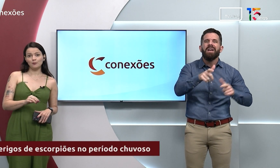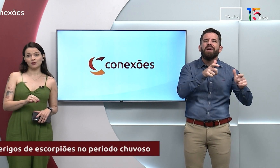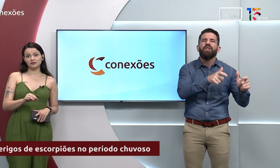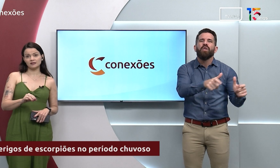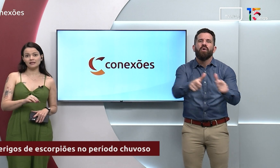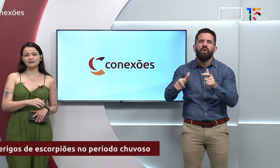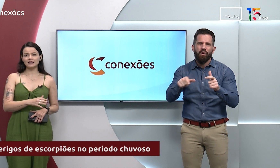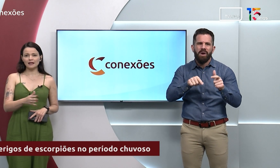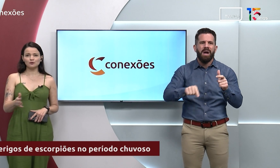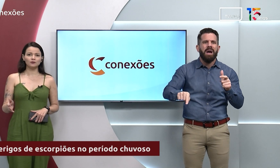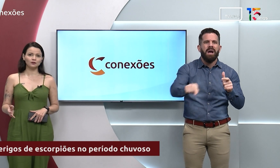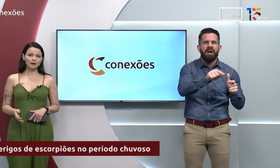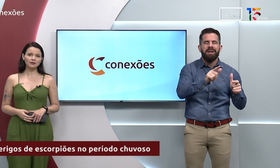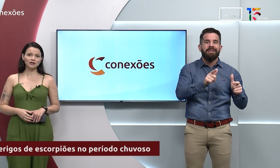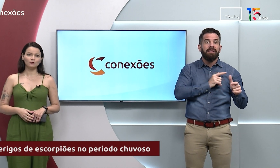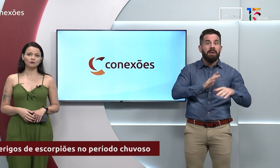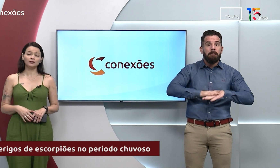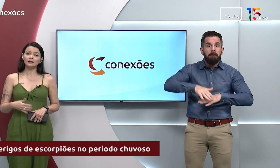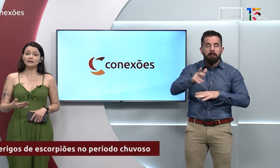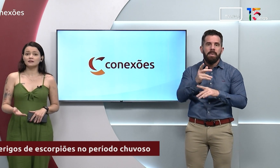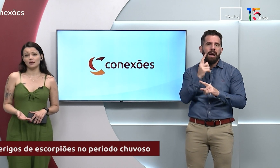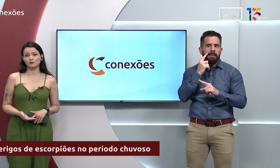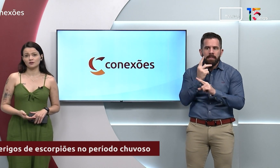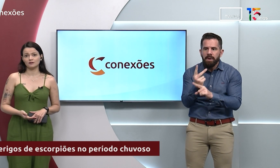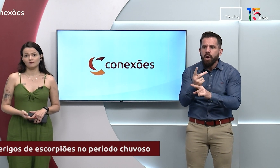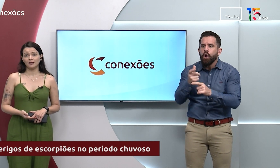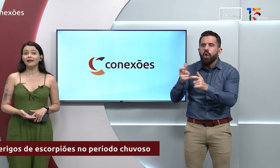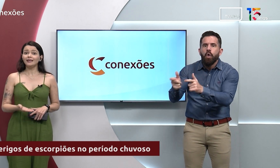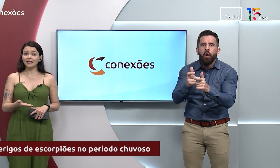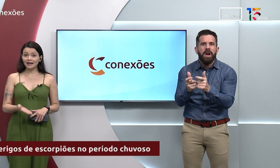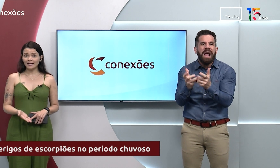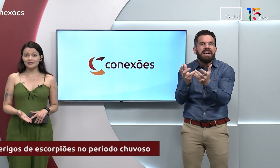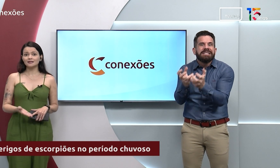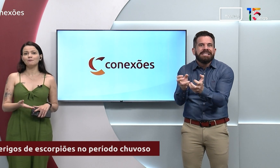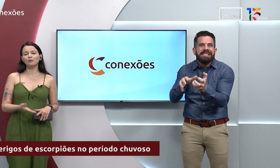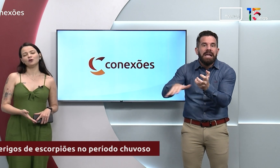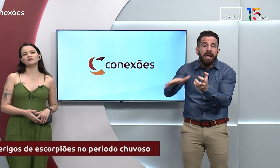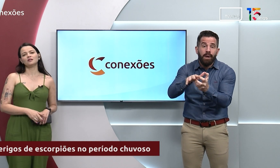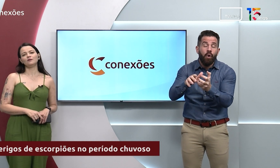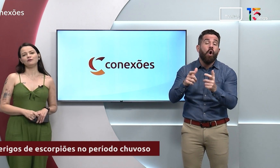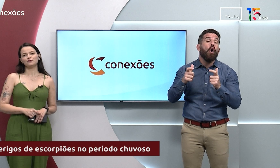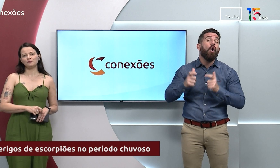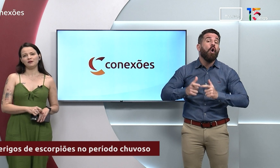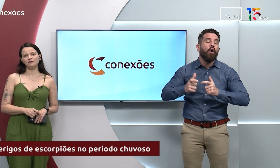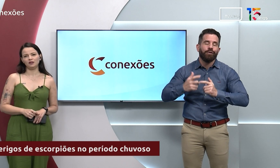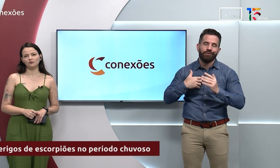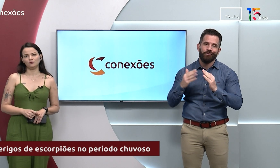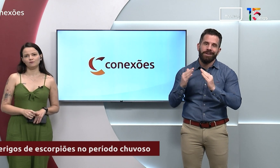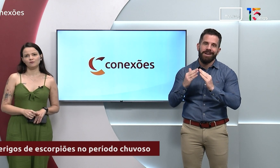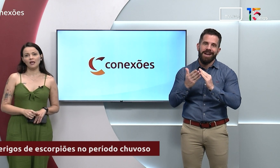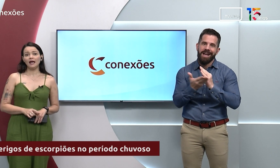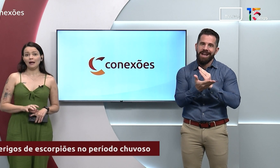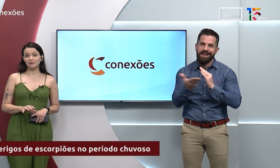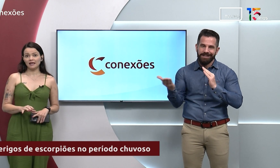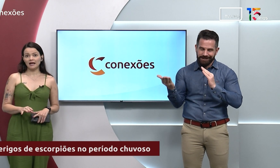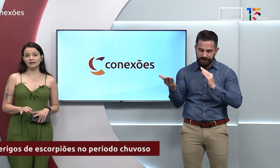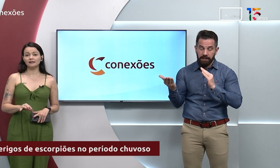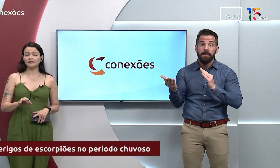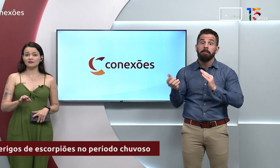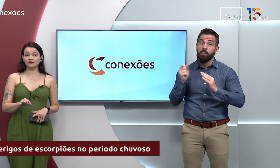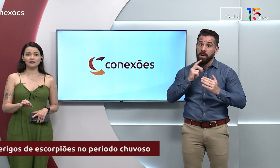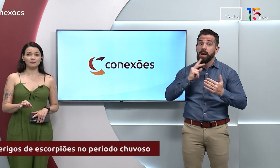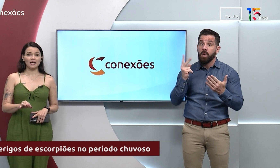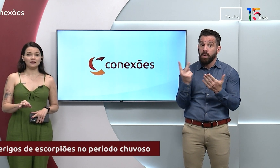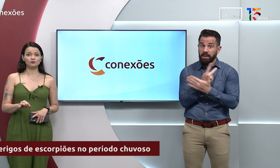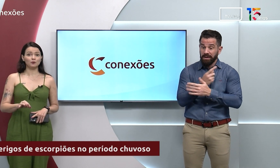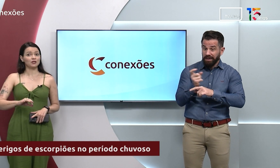nessas épocas que eles saem procurando abrigo em lugares secos. E a casa pode ser um refúgio perfeito. A picada